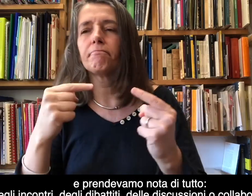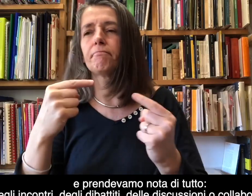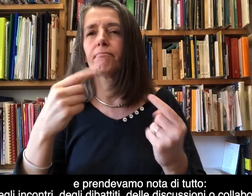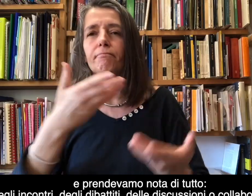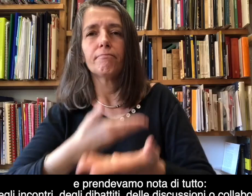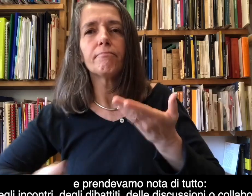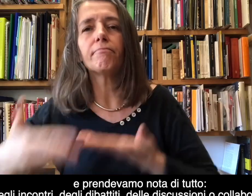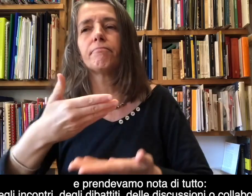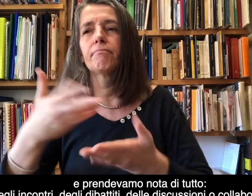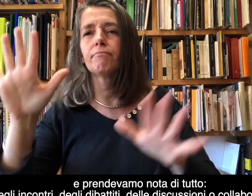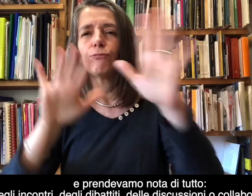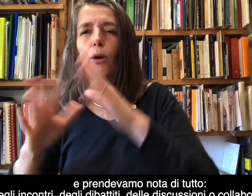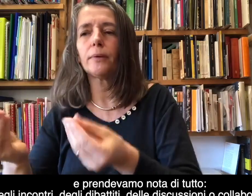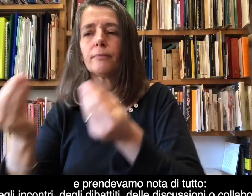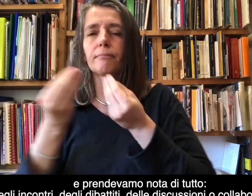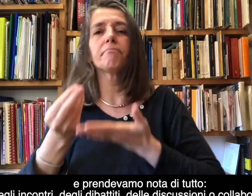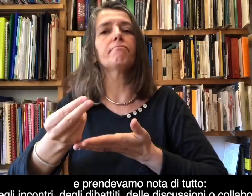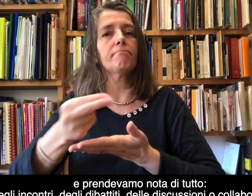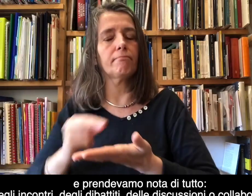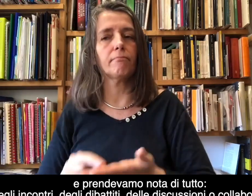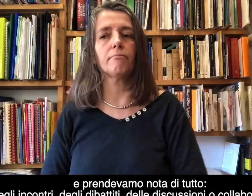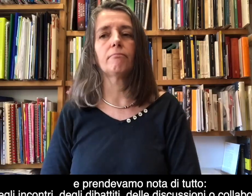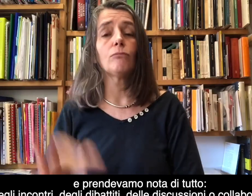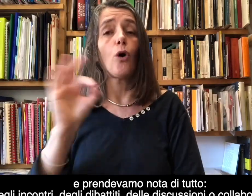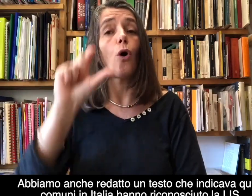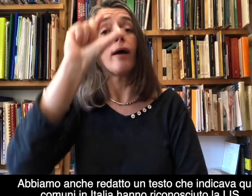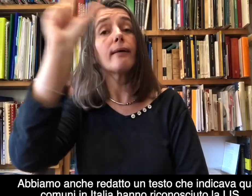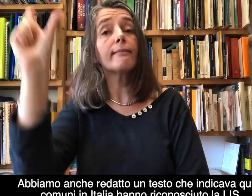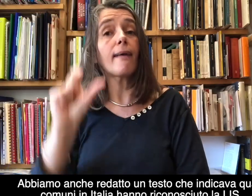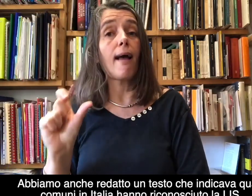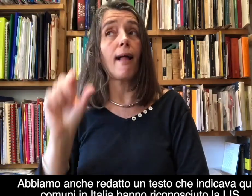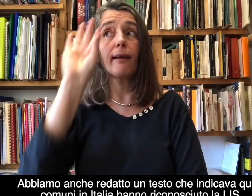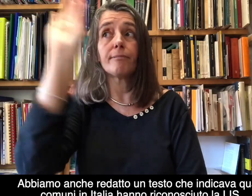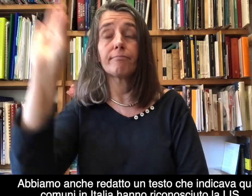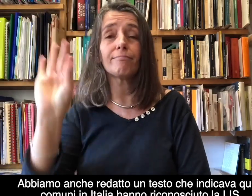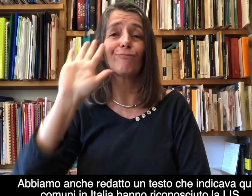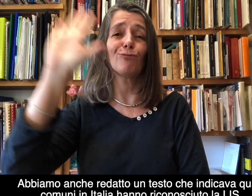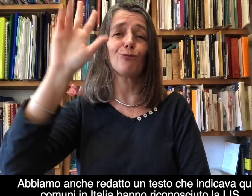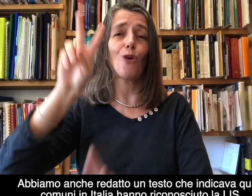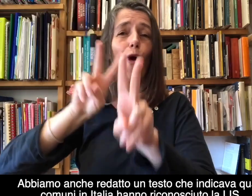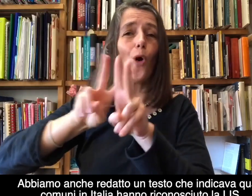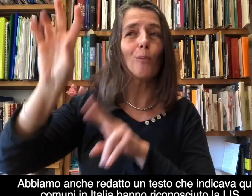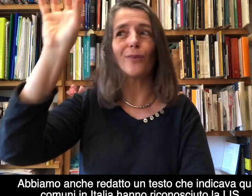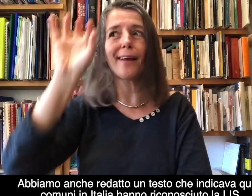associazioni che si occupano di persone sorde prendevamo nota di tutto abbiamo anche redatto un testo